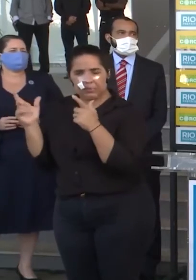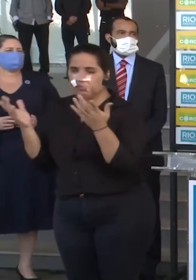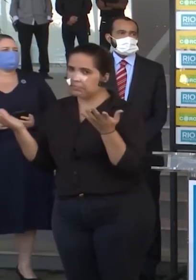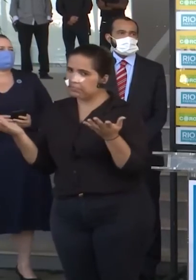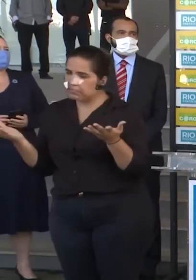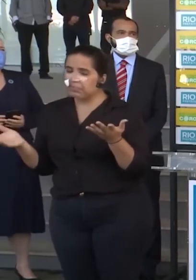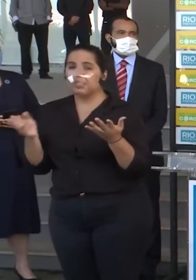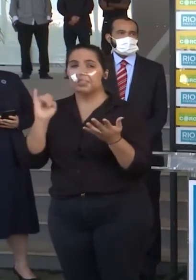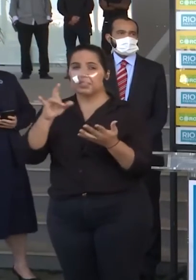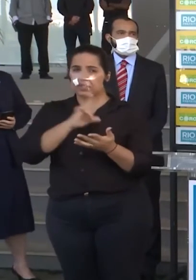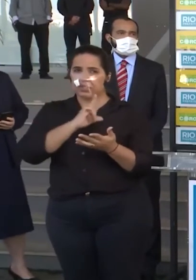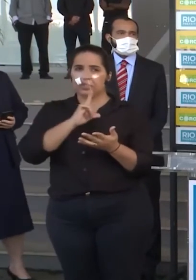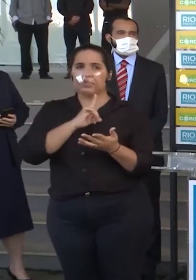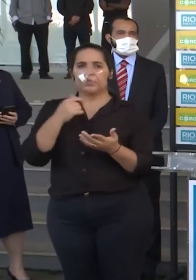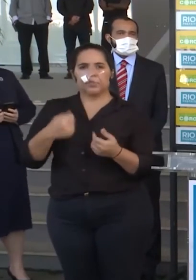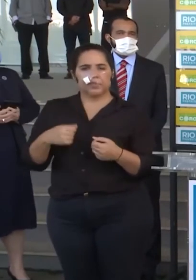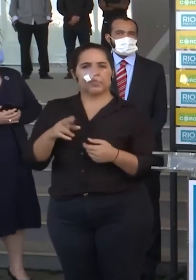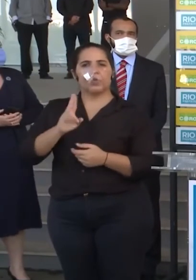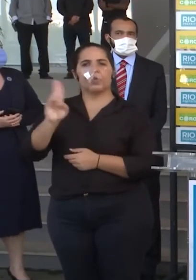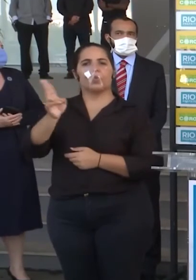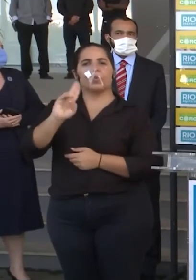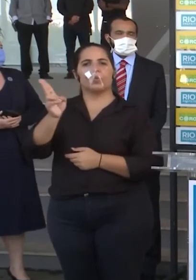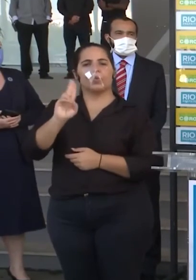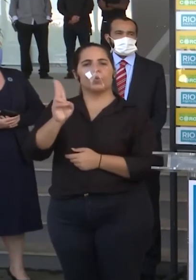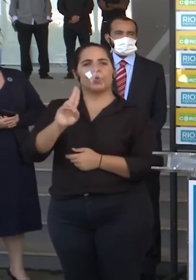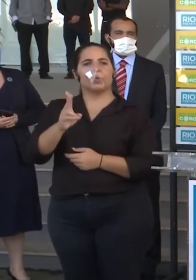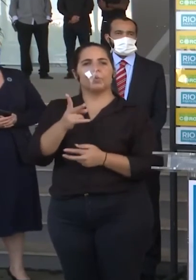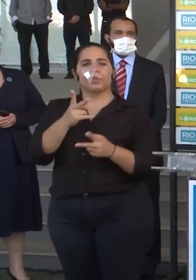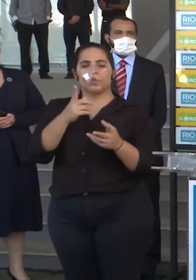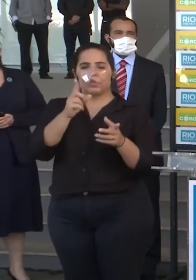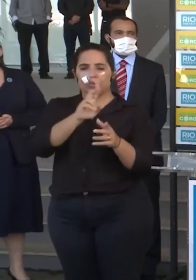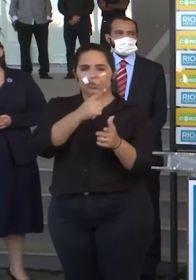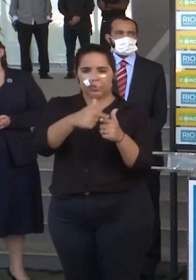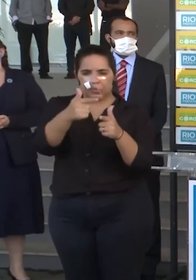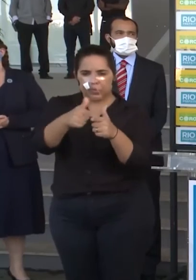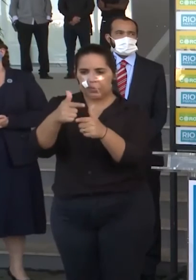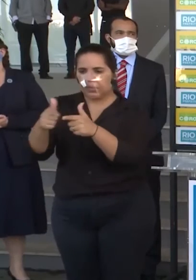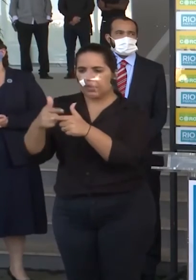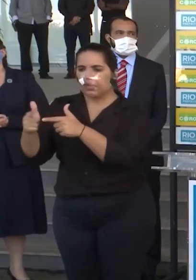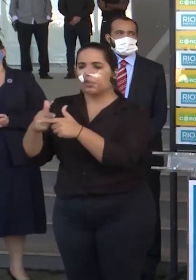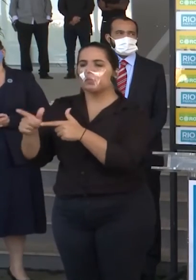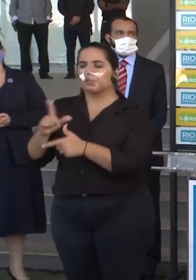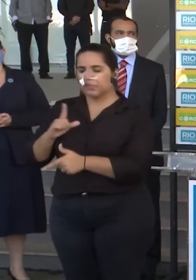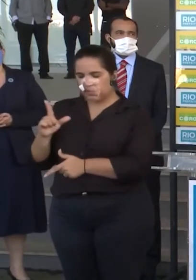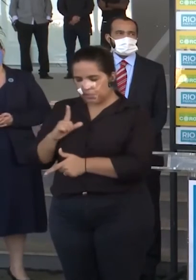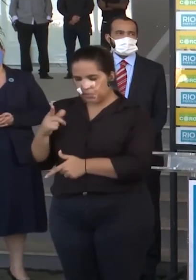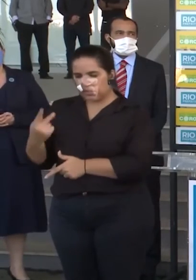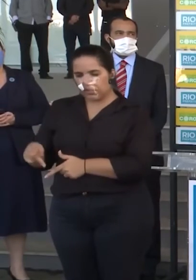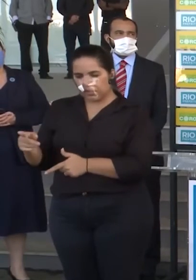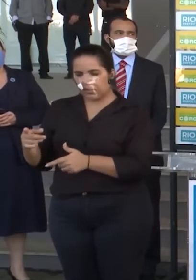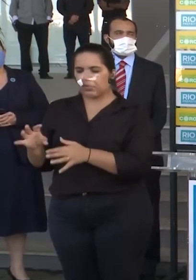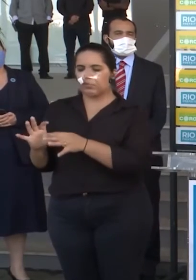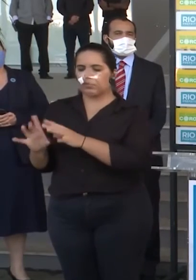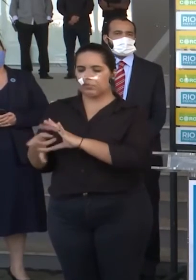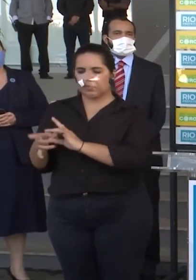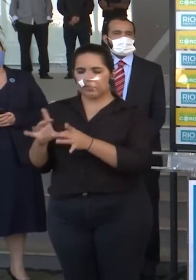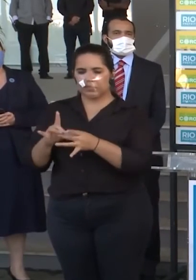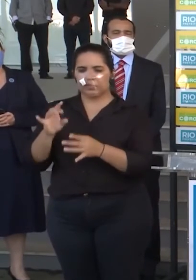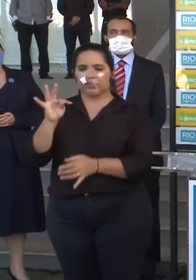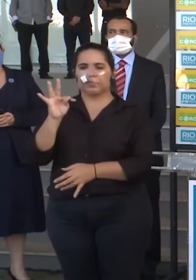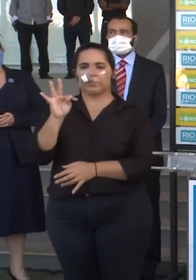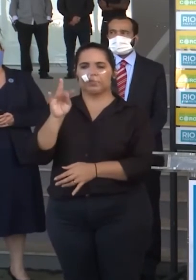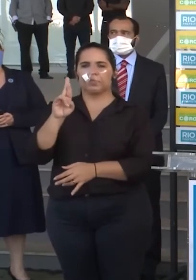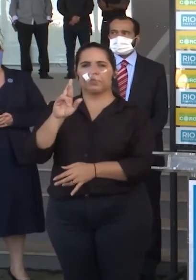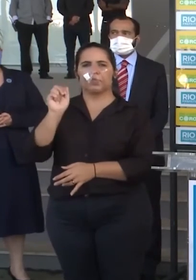eu acho que se tivesse, nós teríamos que dar o nome aos problemas que temos na Transolímpica, também